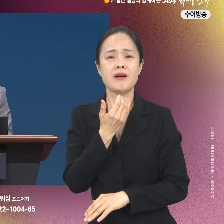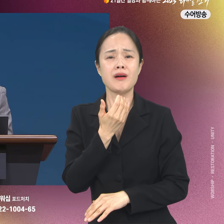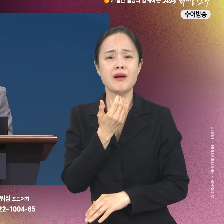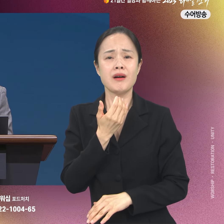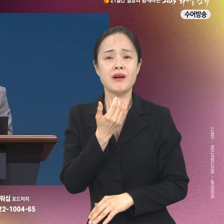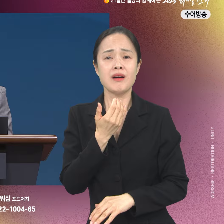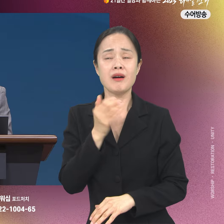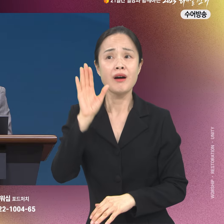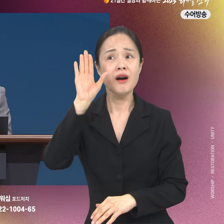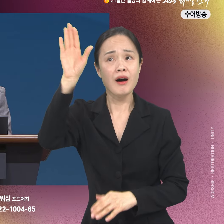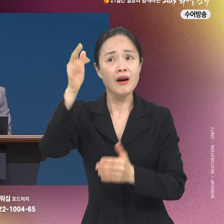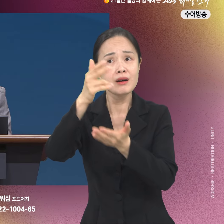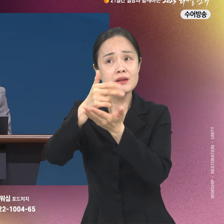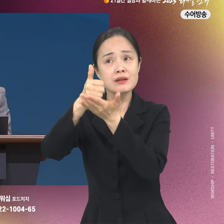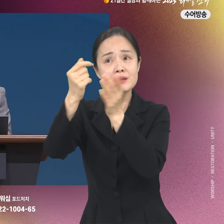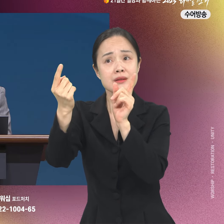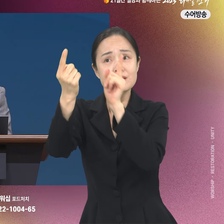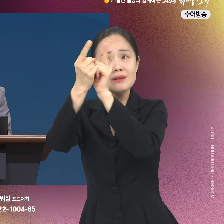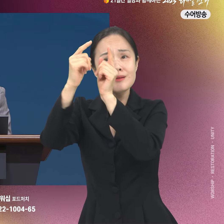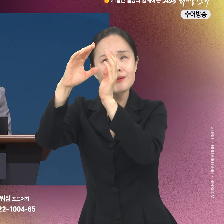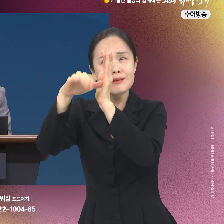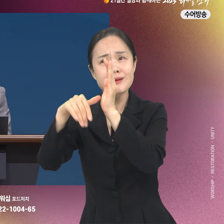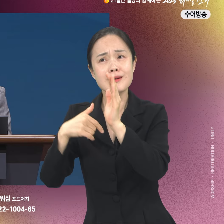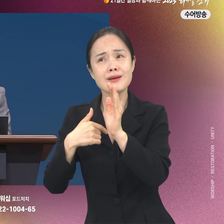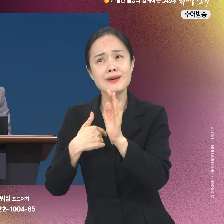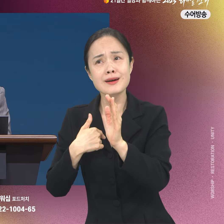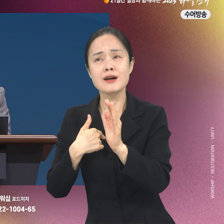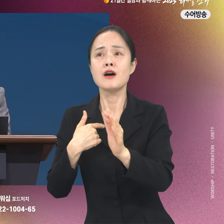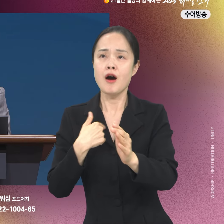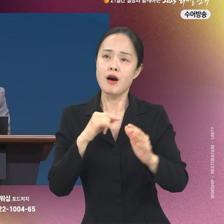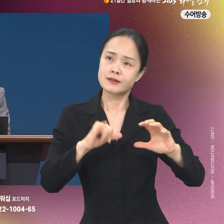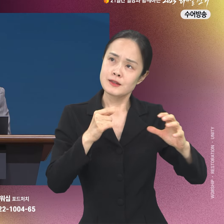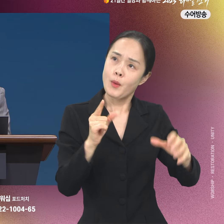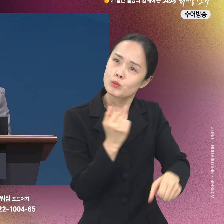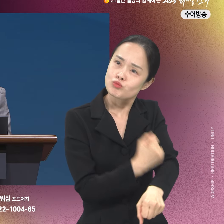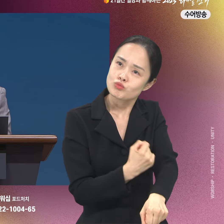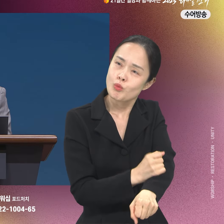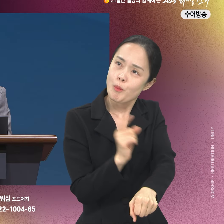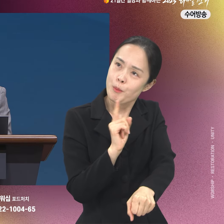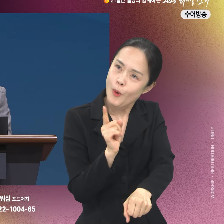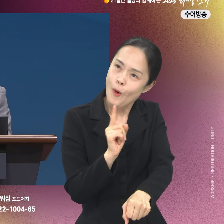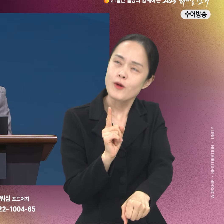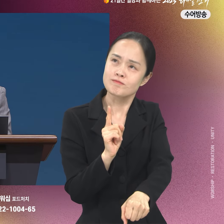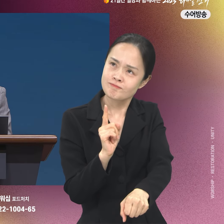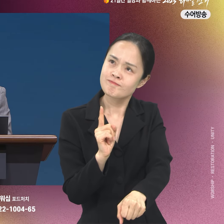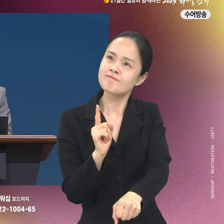나중에 주님을 만났을 때 해야 될 말은 있어야겠다는 생각이 들면서 제가